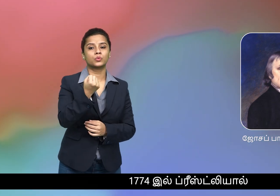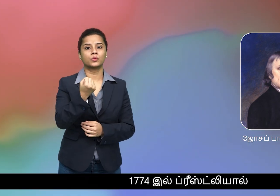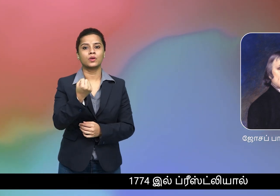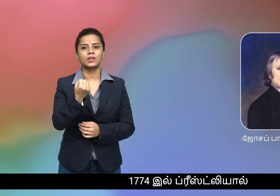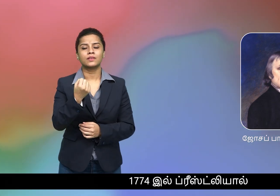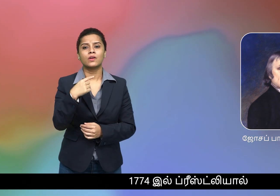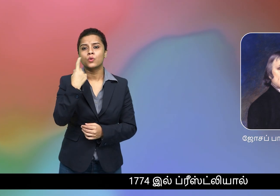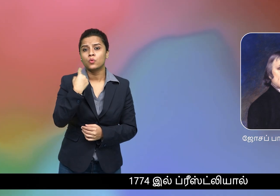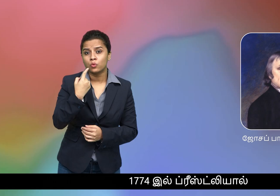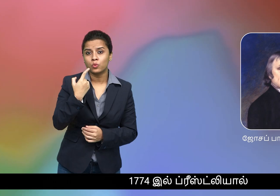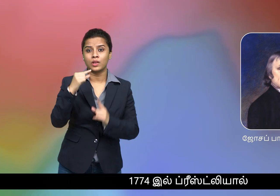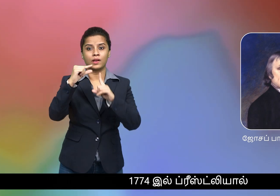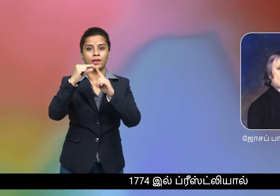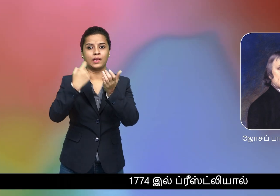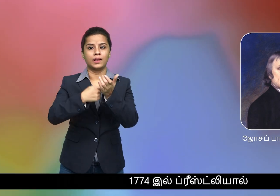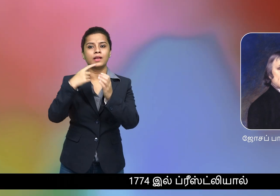1774 பிரீஸ்லியால்